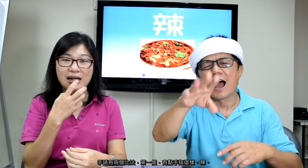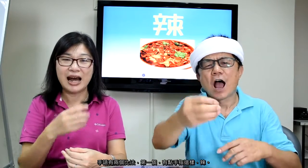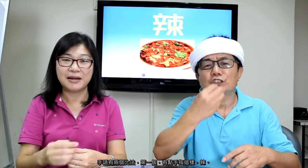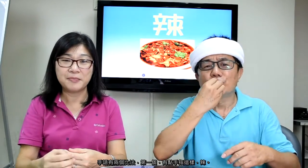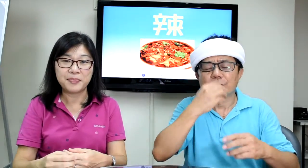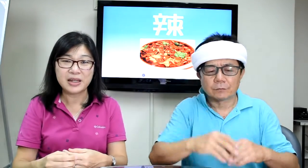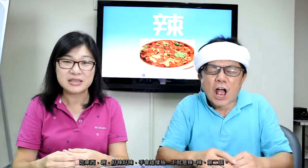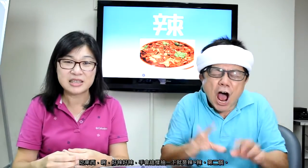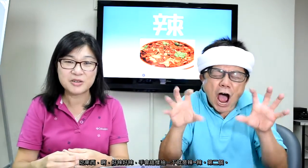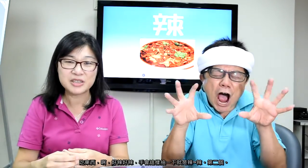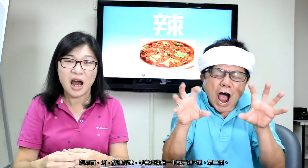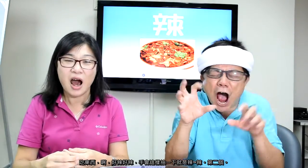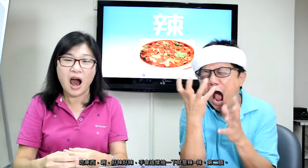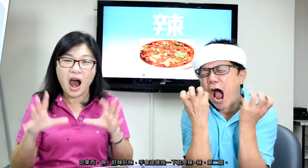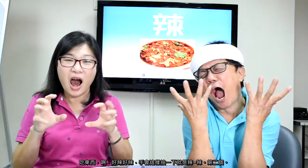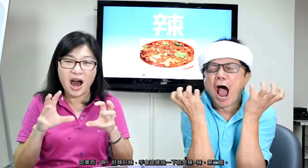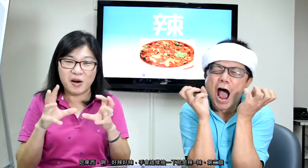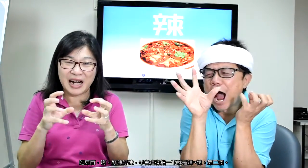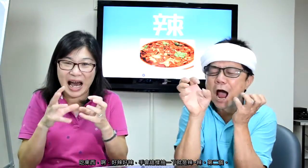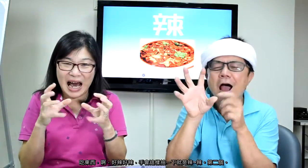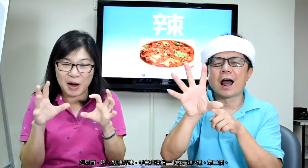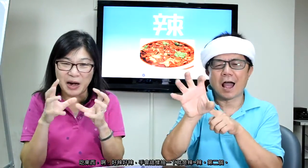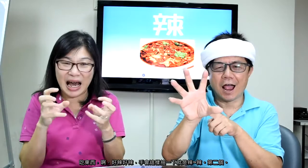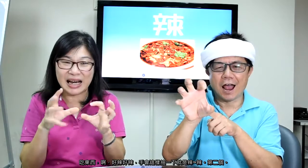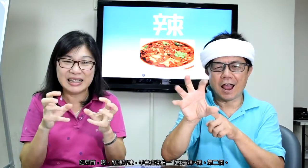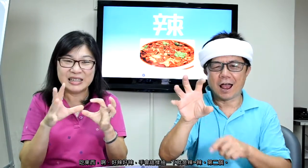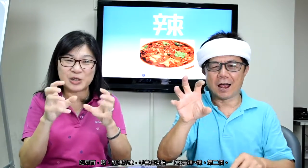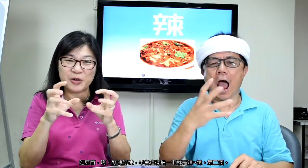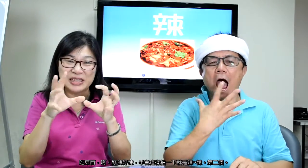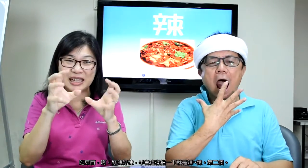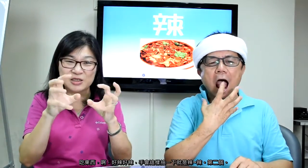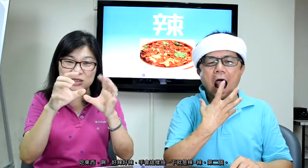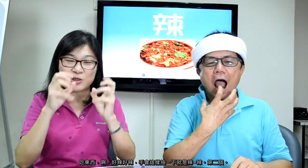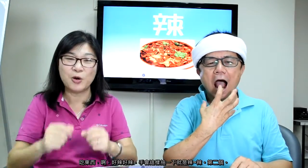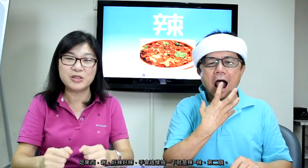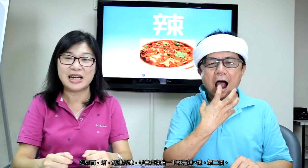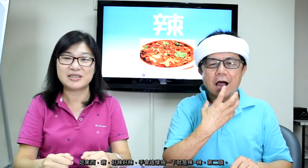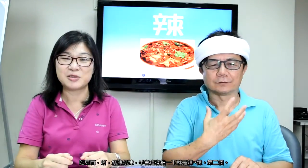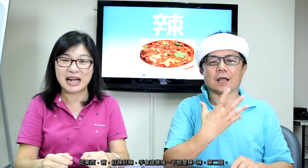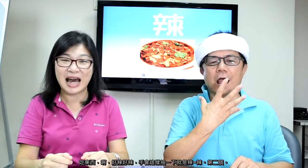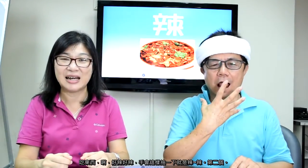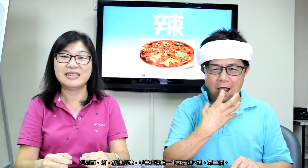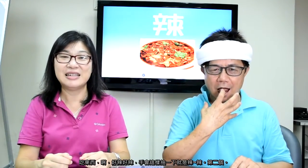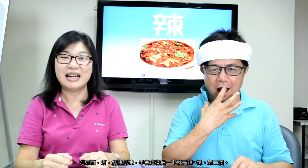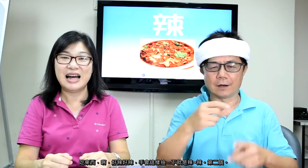辣，吃东西哦，好辣好辣，手会这样抽一下就是辣